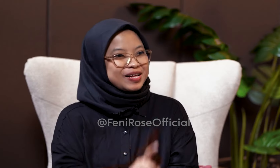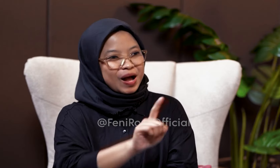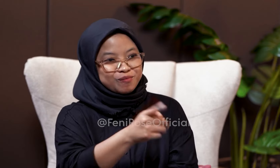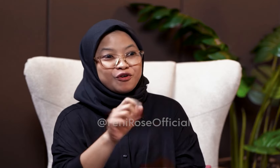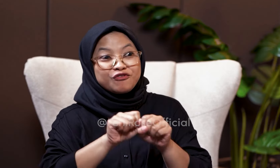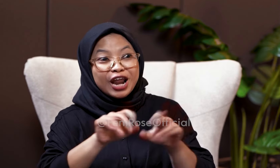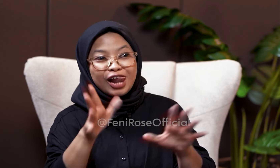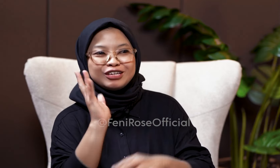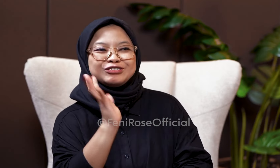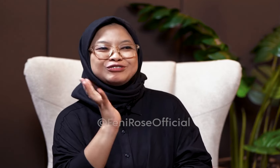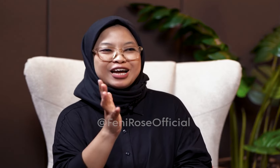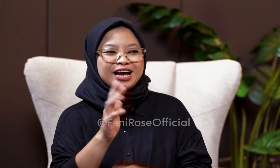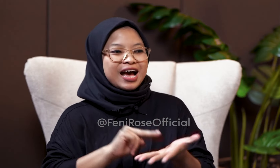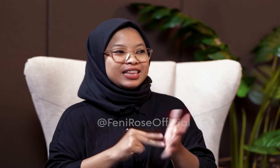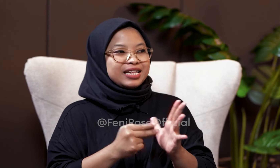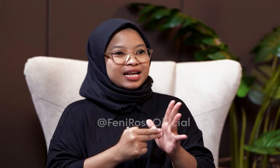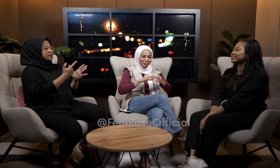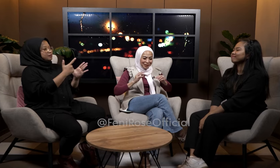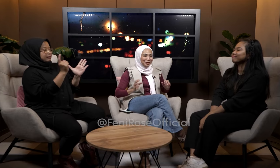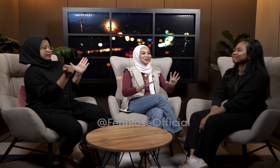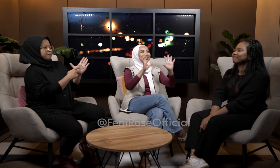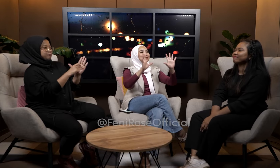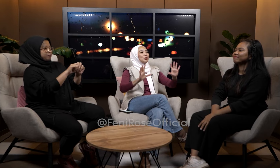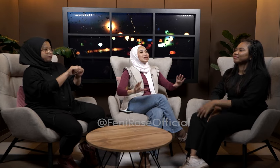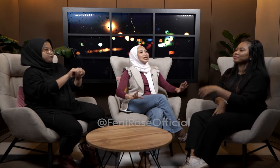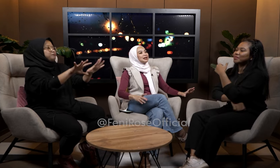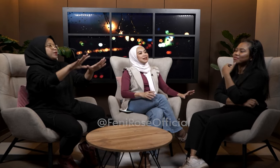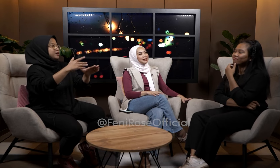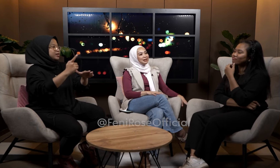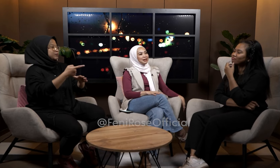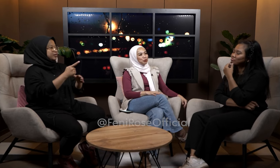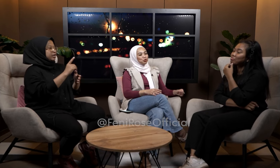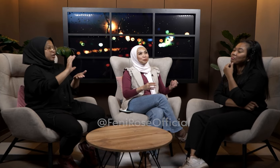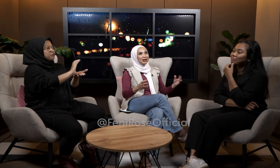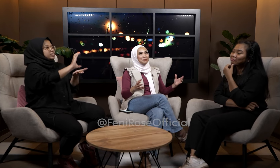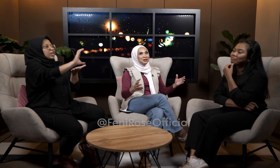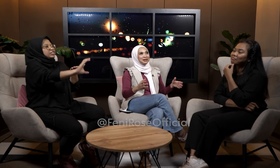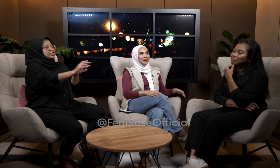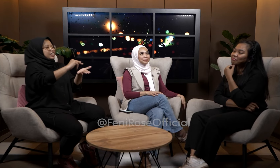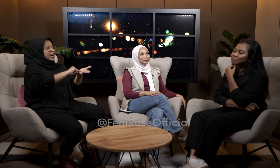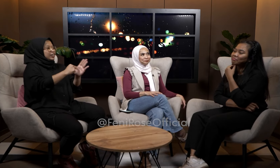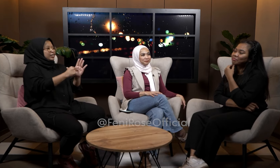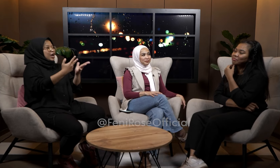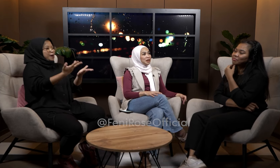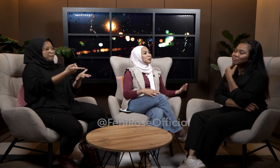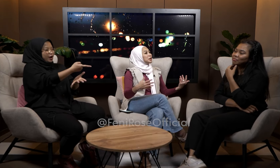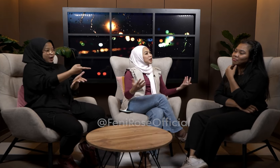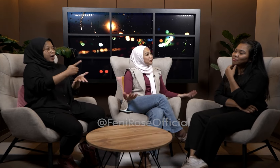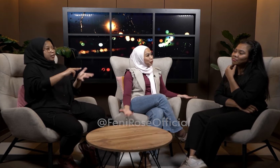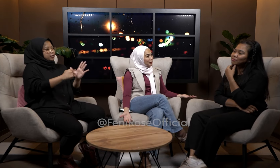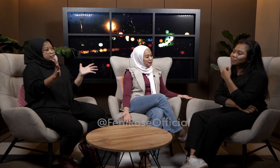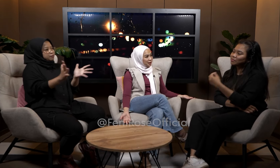viral Tinggal buka aja meneruskan modal ini gitu supaya bisa memberikan informasi